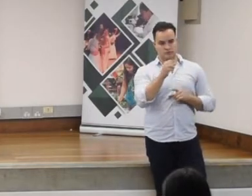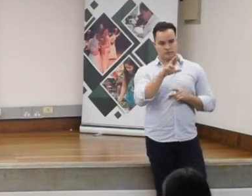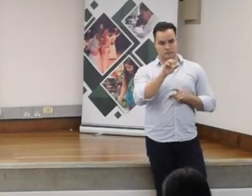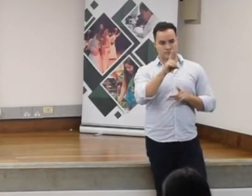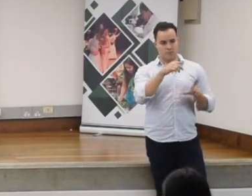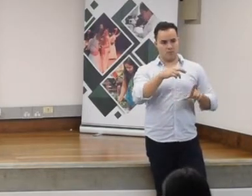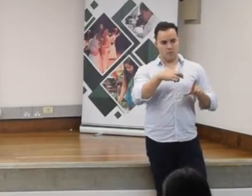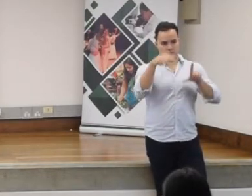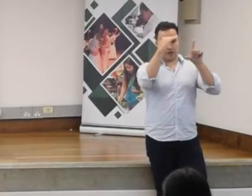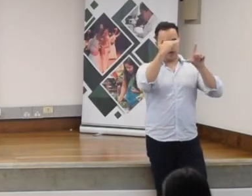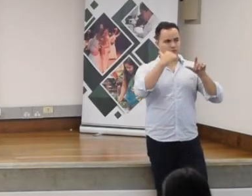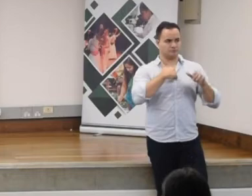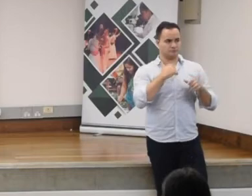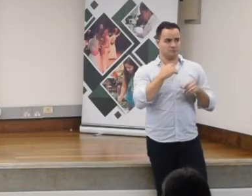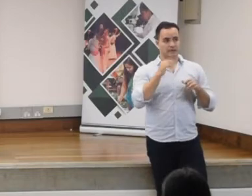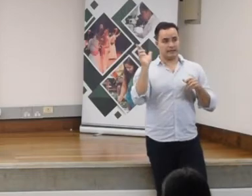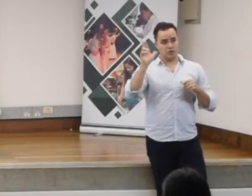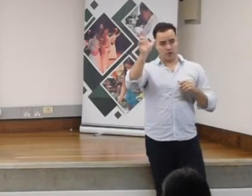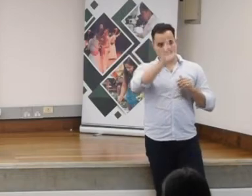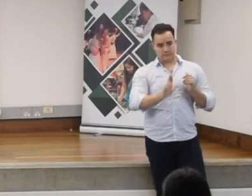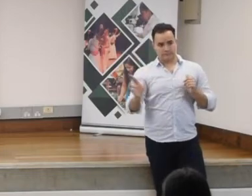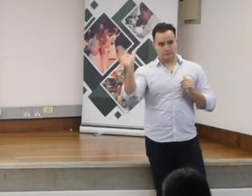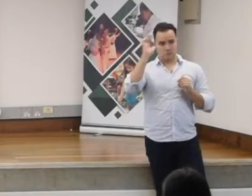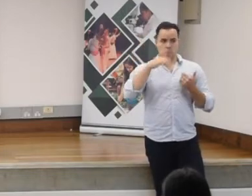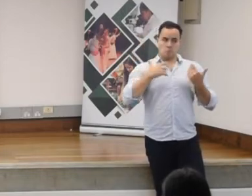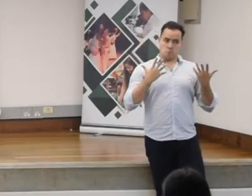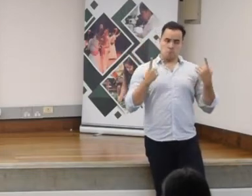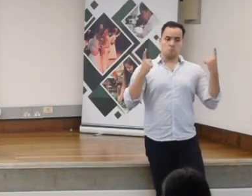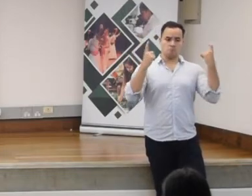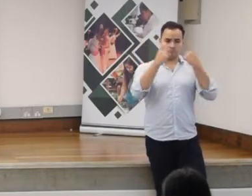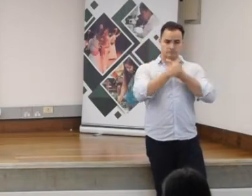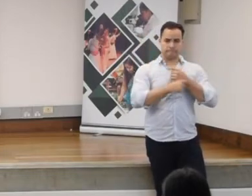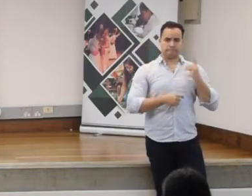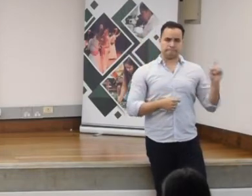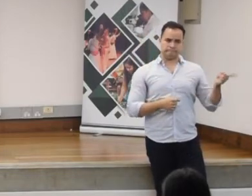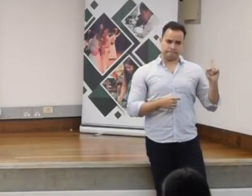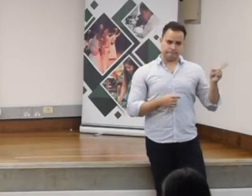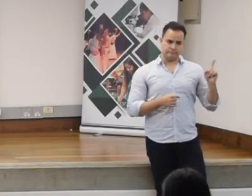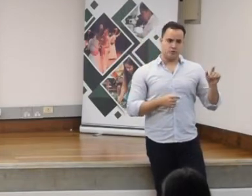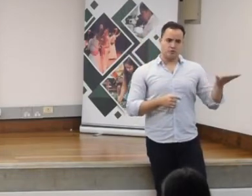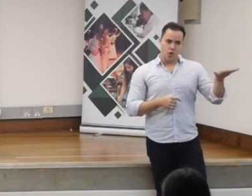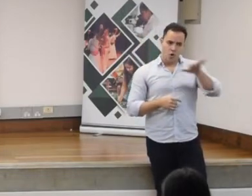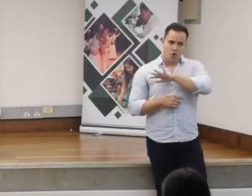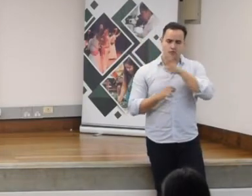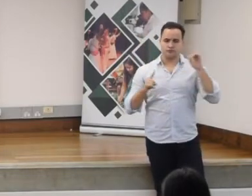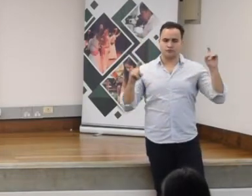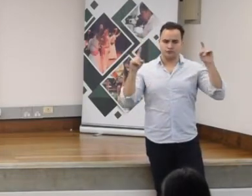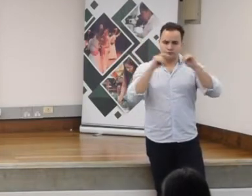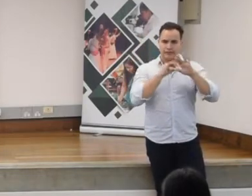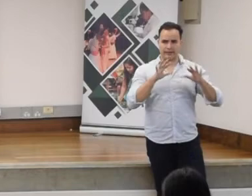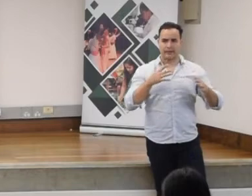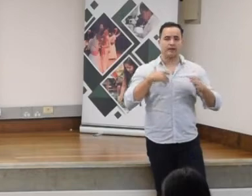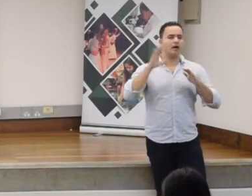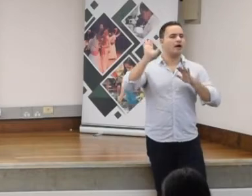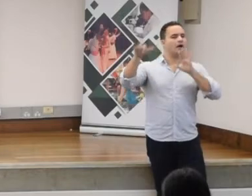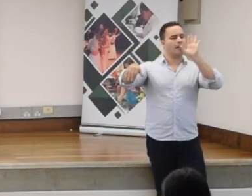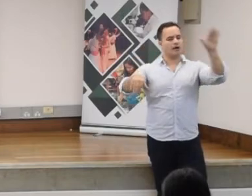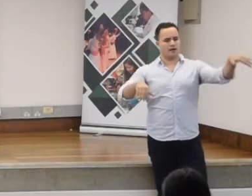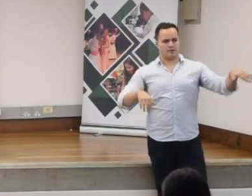para regionalización, una invitación para todos que no perdamos del radar también